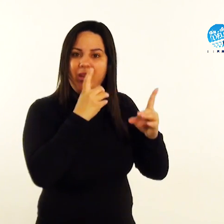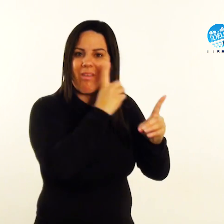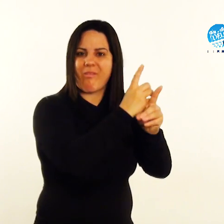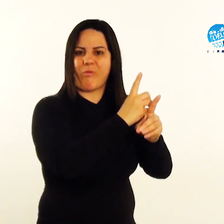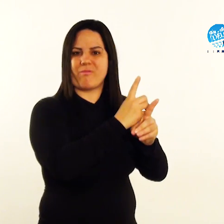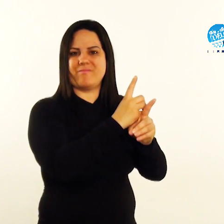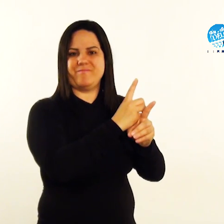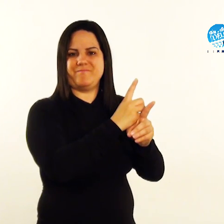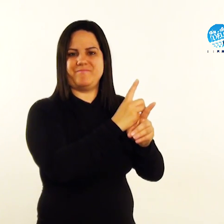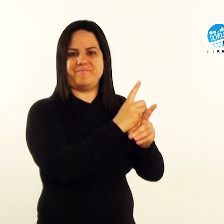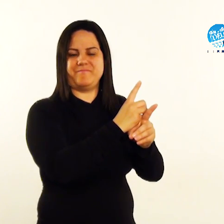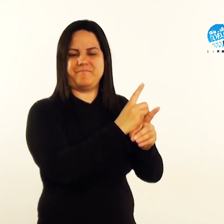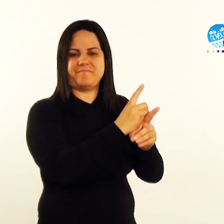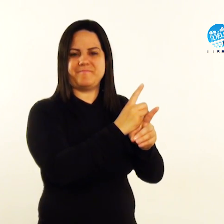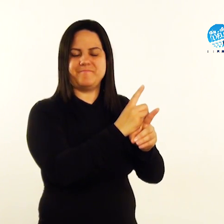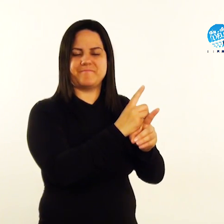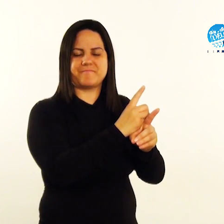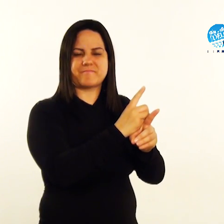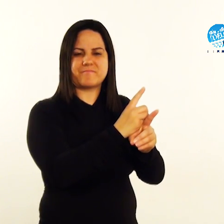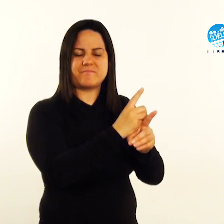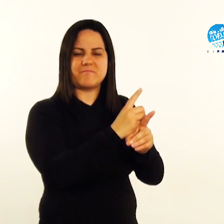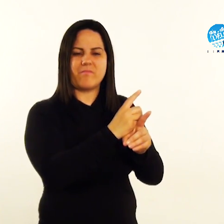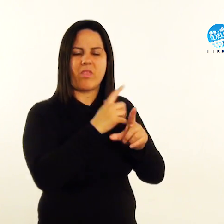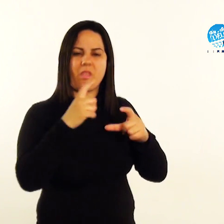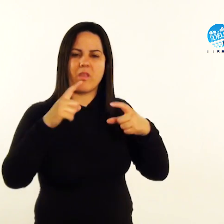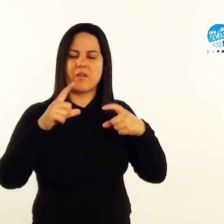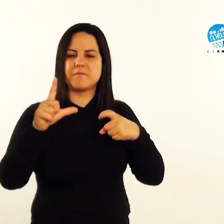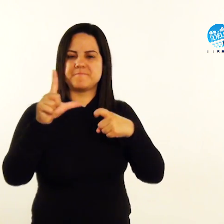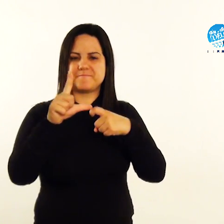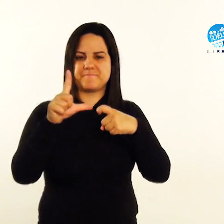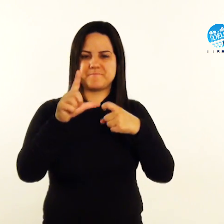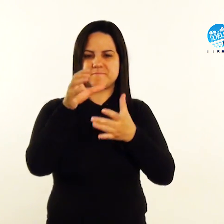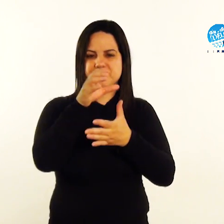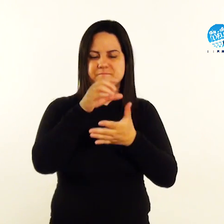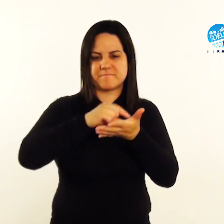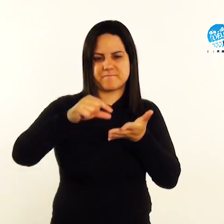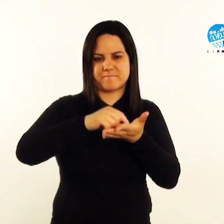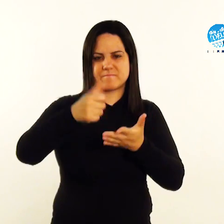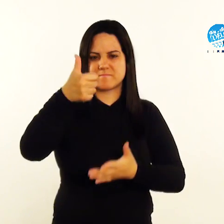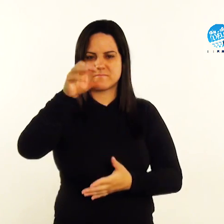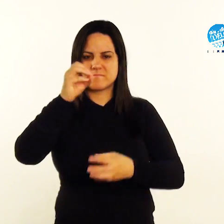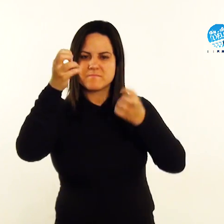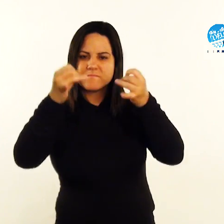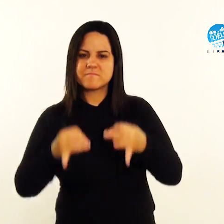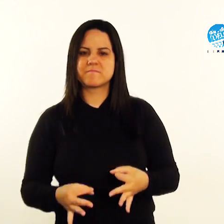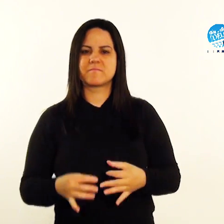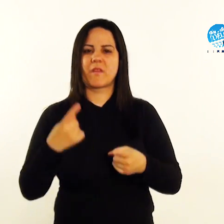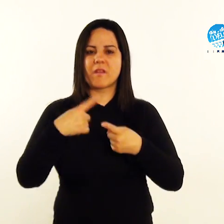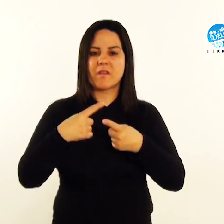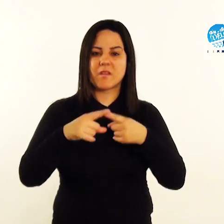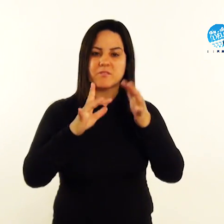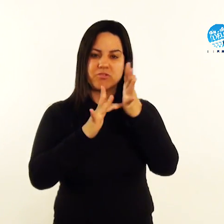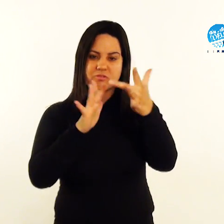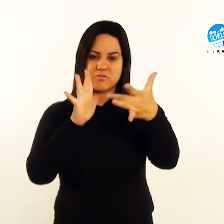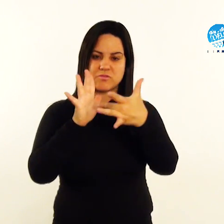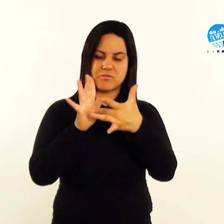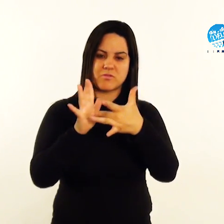terminar essa história com o verso 10. Lucas vai escrever isso. Porque o Filho do Homem veio buscar